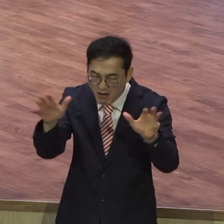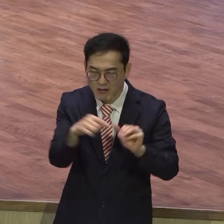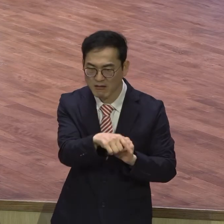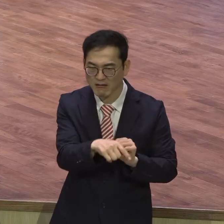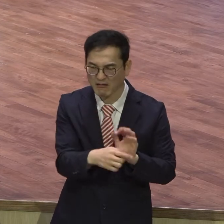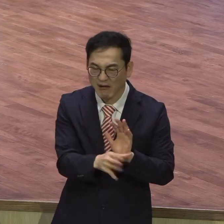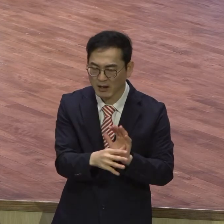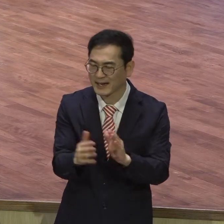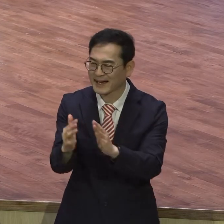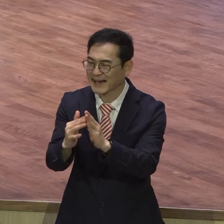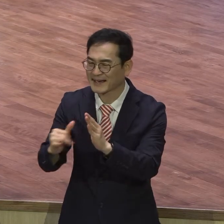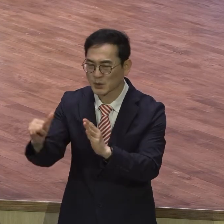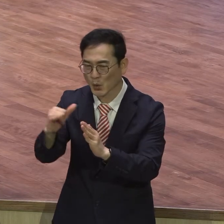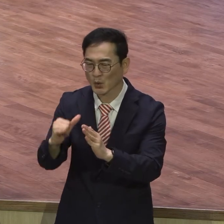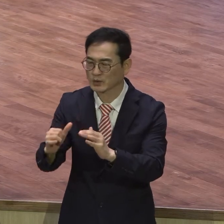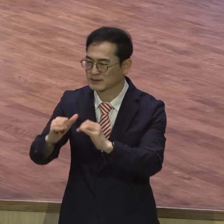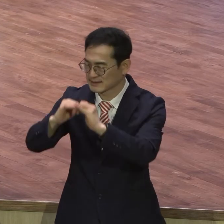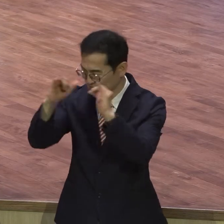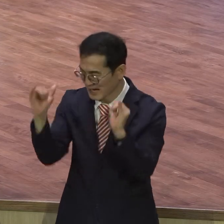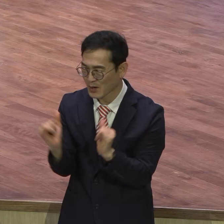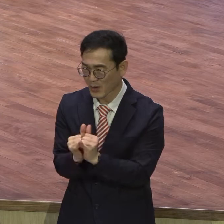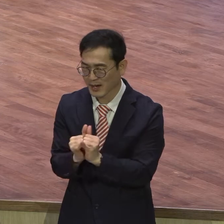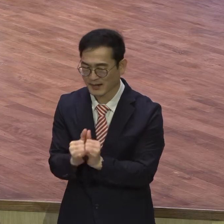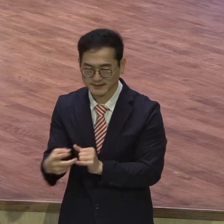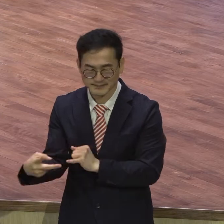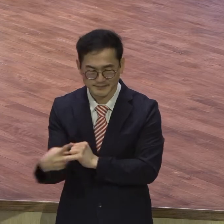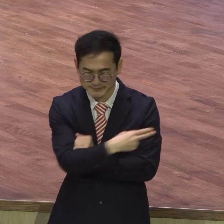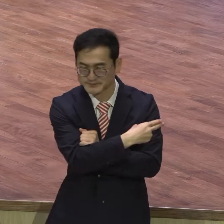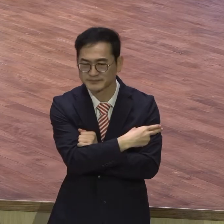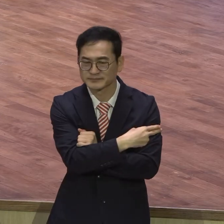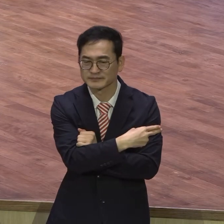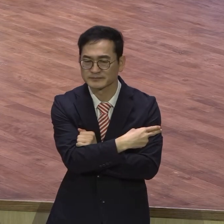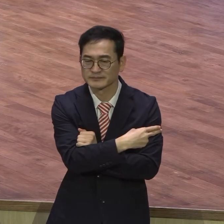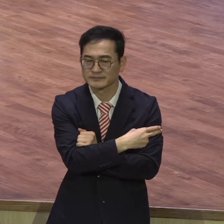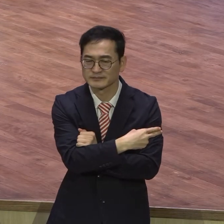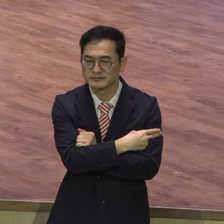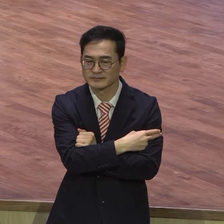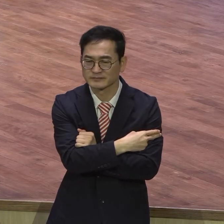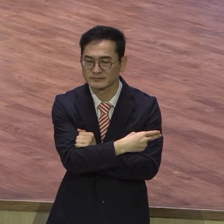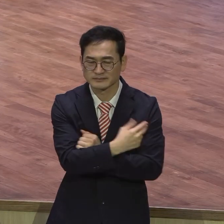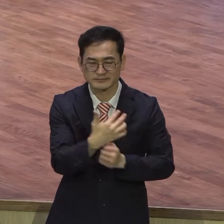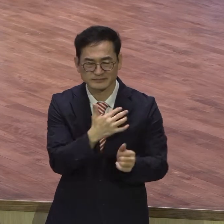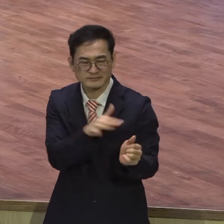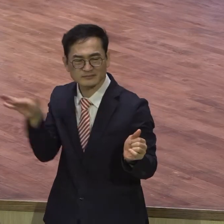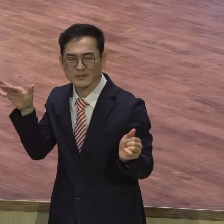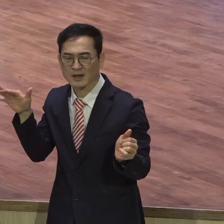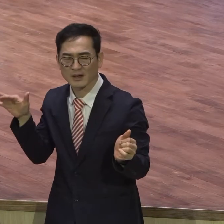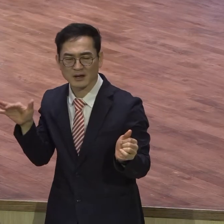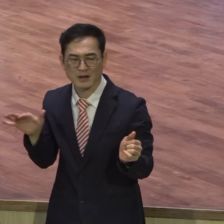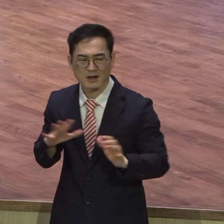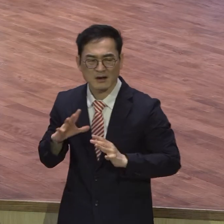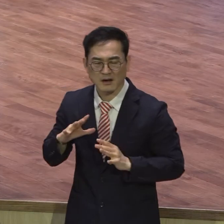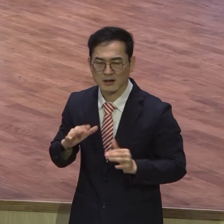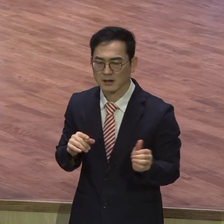가족과 사회와 단절되어 처참한 삶을 살고 있는 이들이